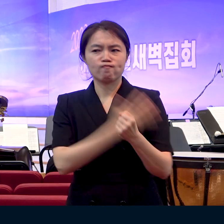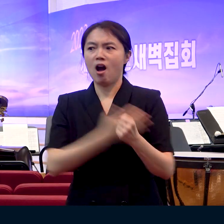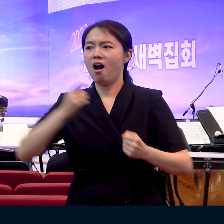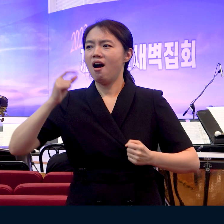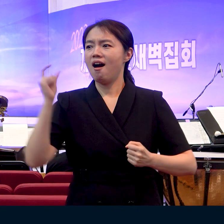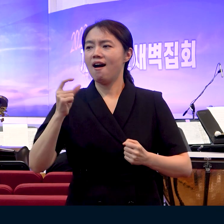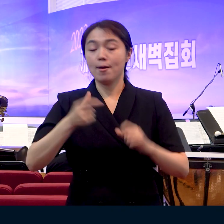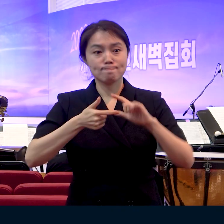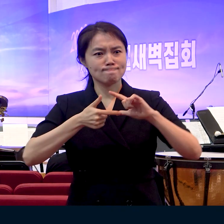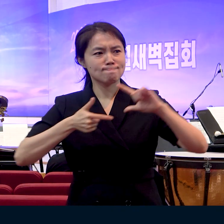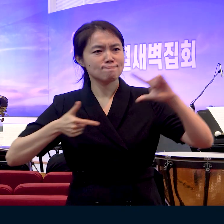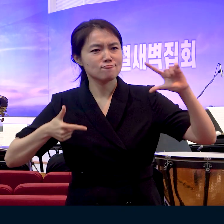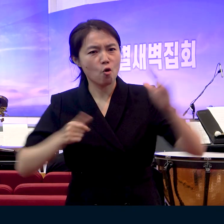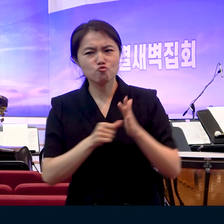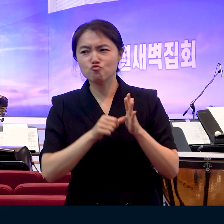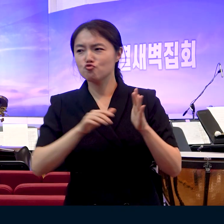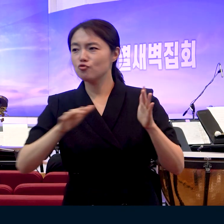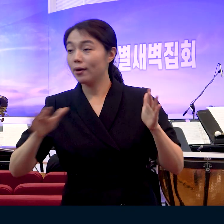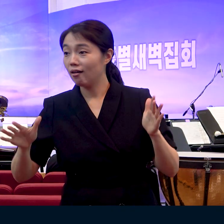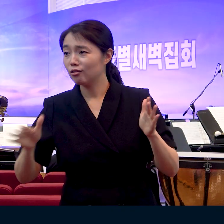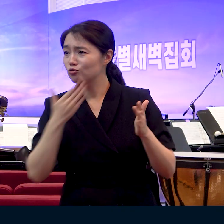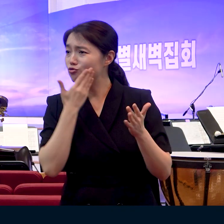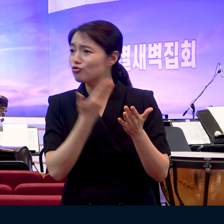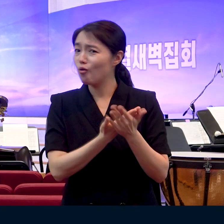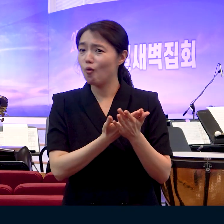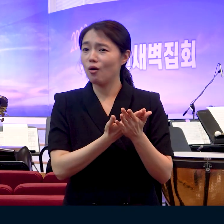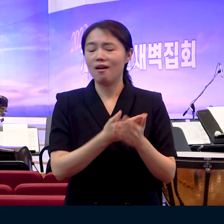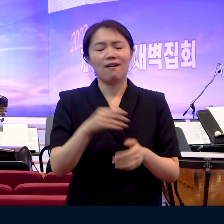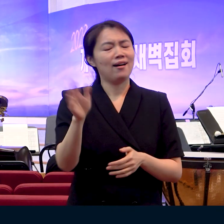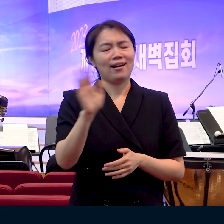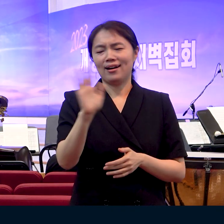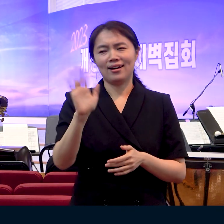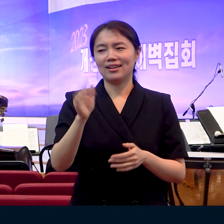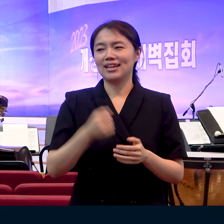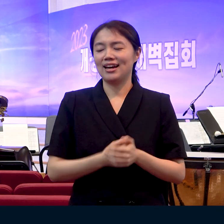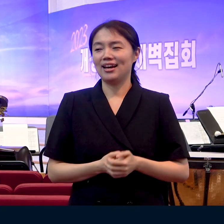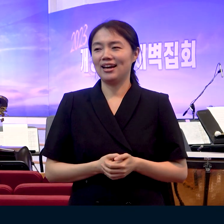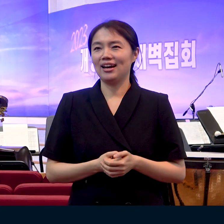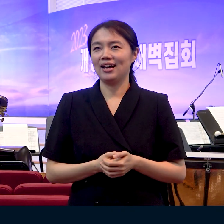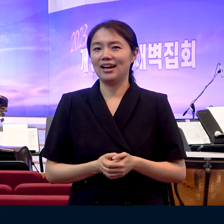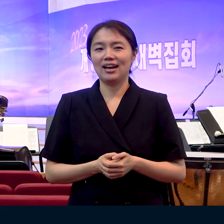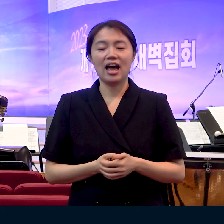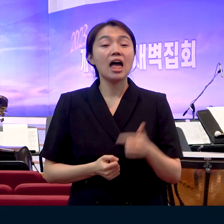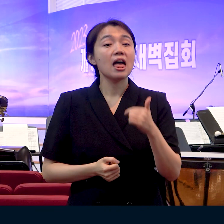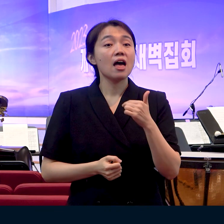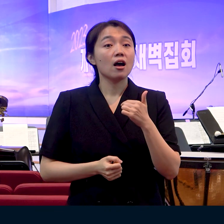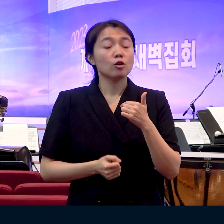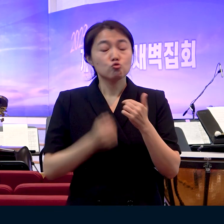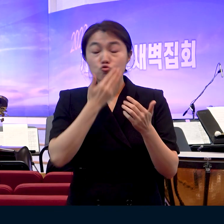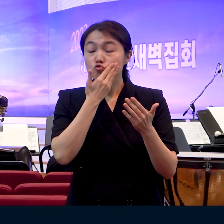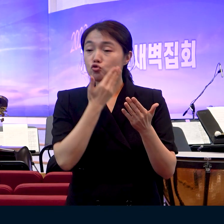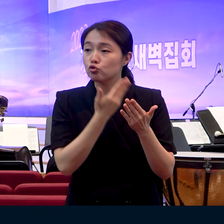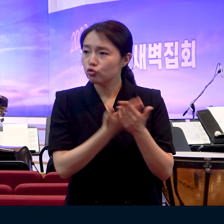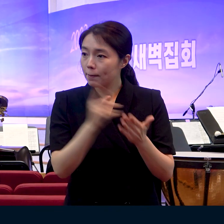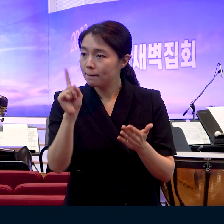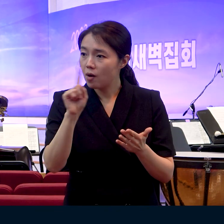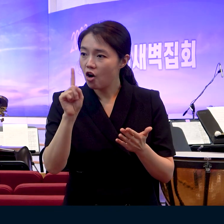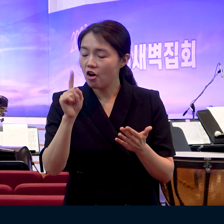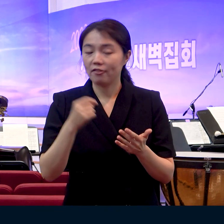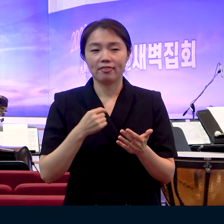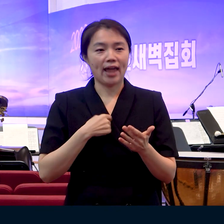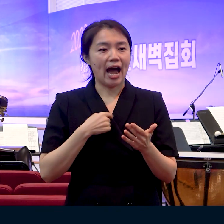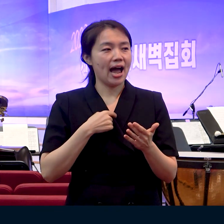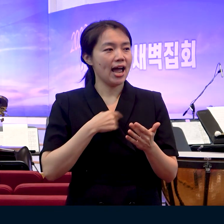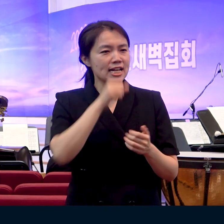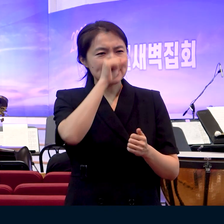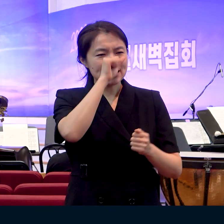얼마나 유명했느냐, 얼마나 많은 사람이 알아주는 그런 이름을 갖고 있었냐, 그게 중요한 것이 아니에요. 정말 중요한 건 뭐냐?